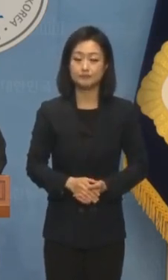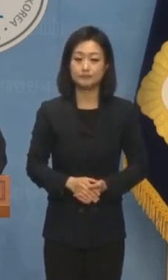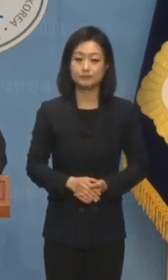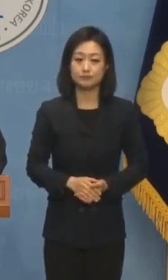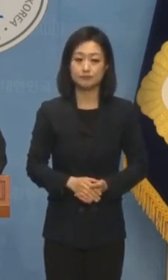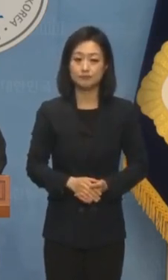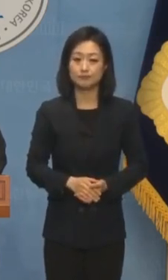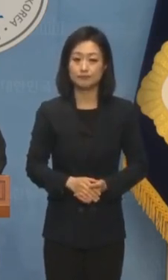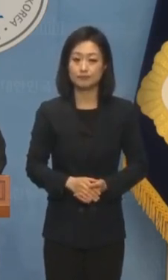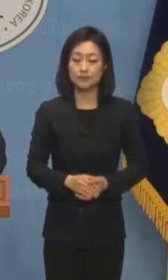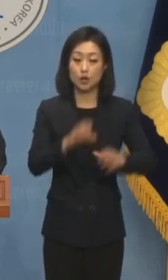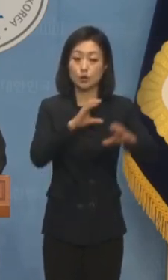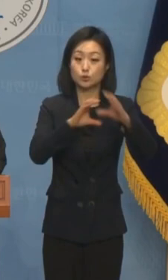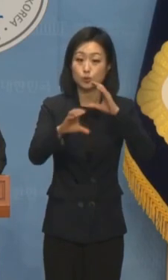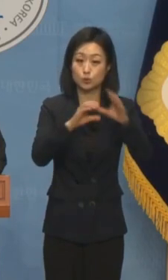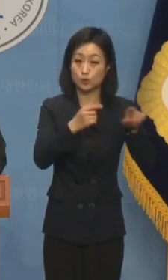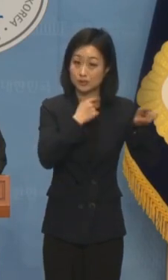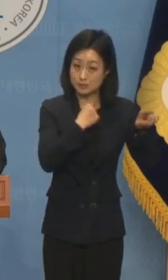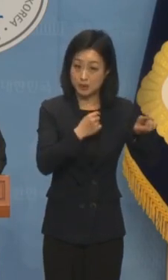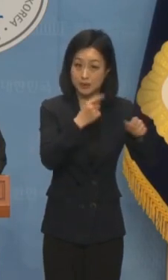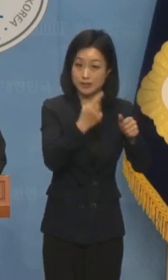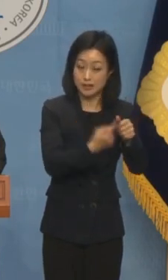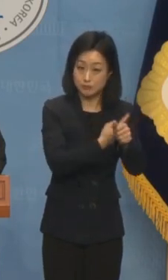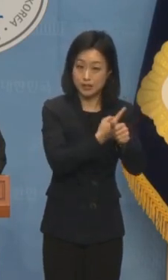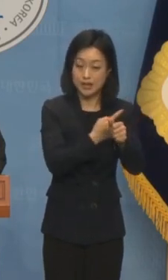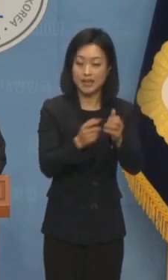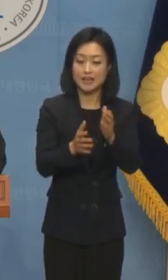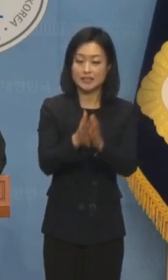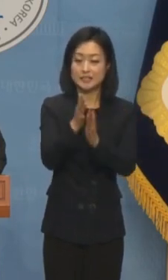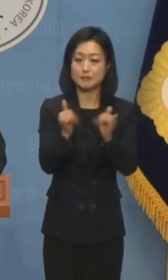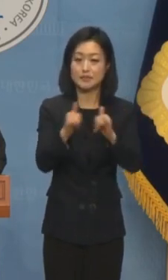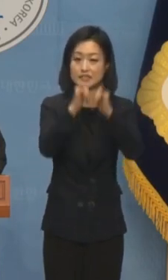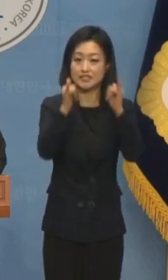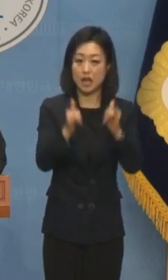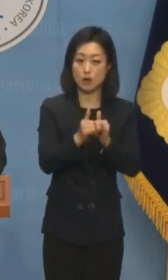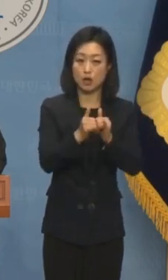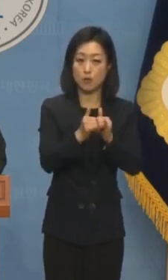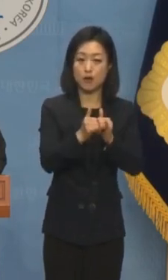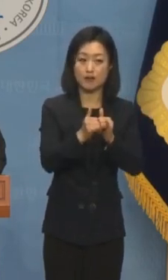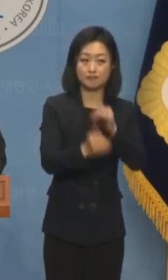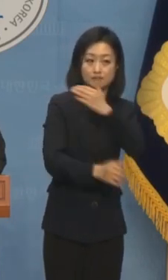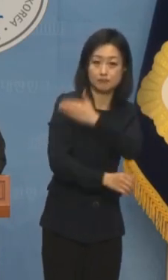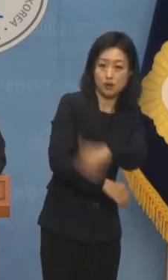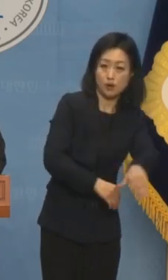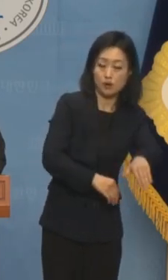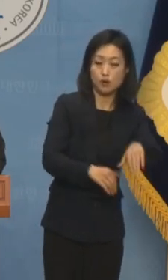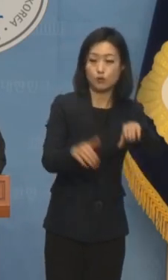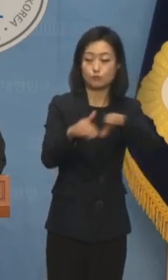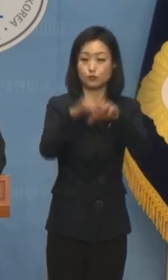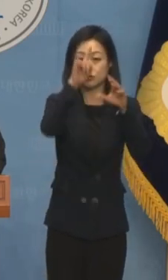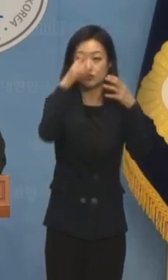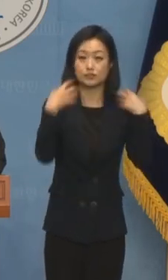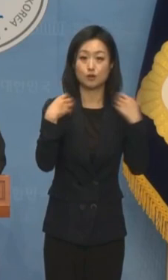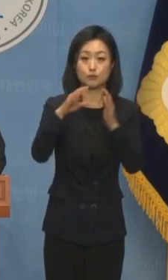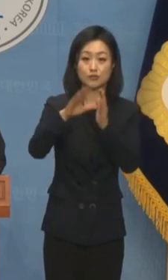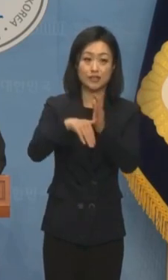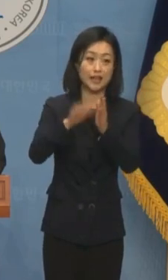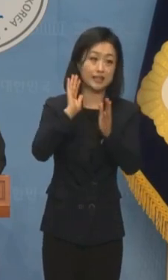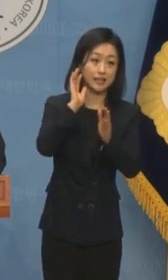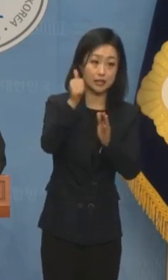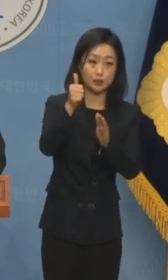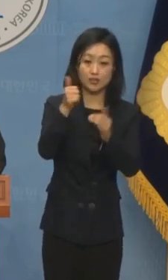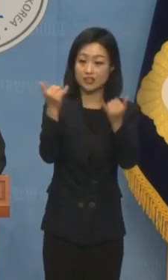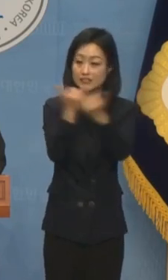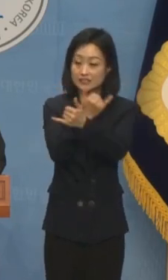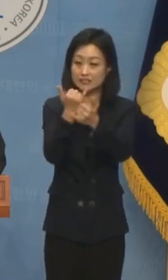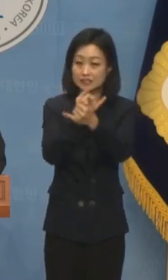이젠 그마저도 소통하겠다면서 시민사회와 거리를 두고 문재인 정부 시절 대통령의